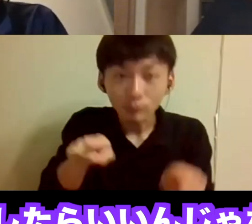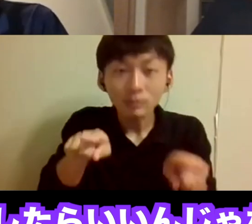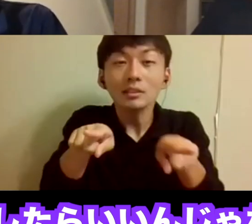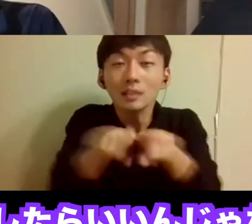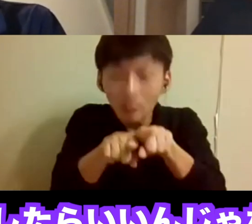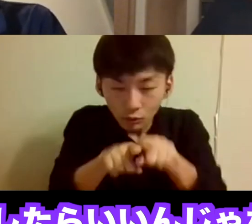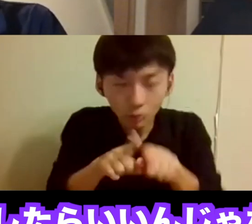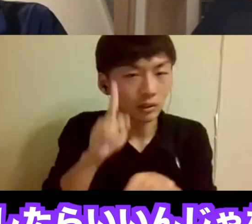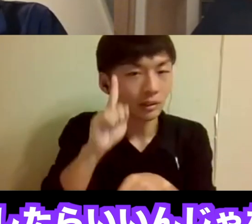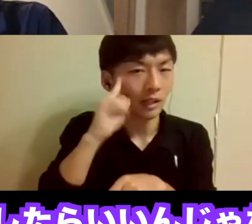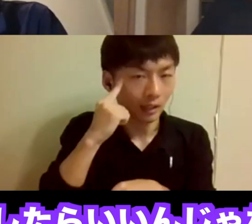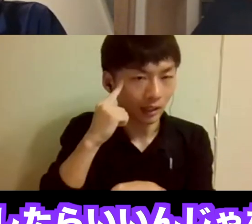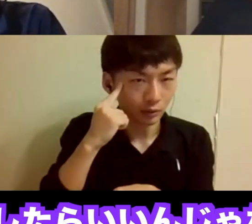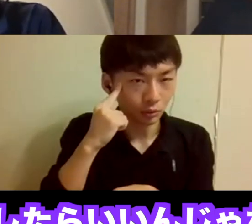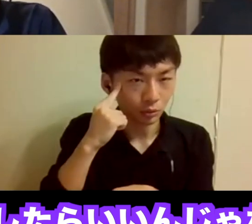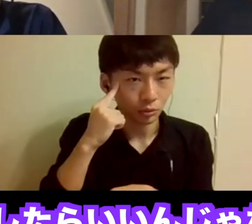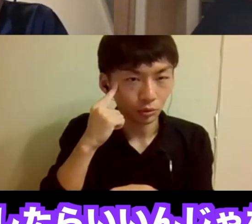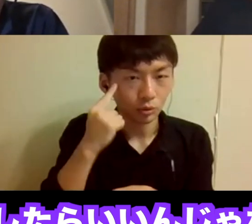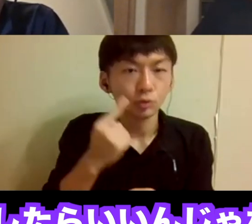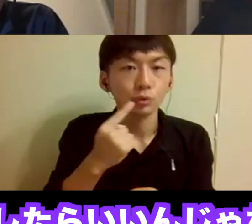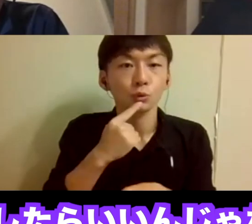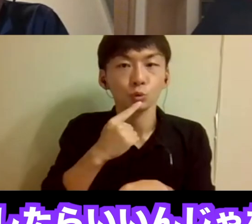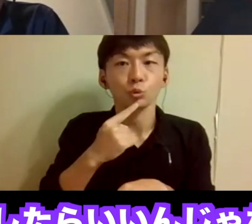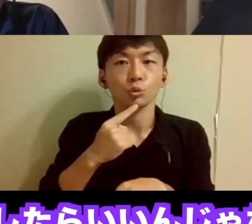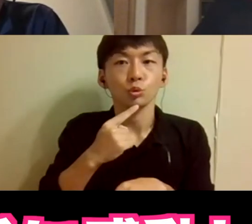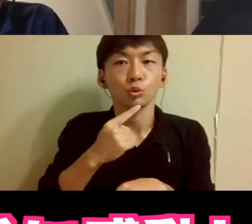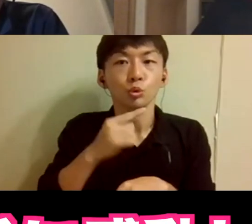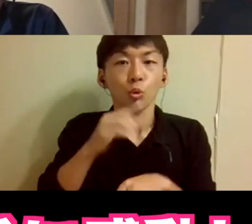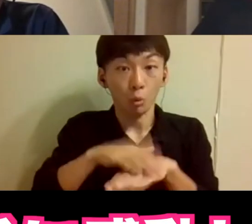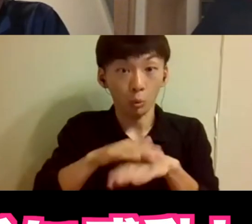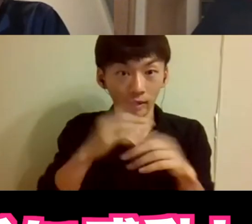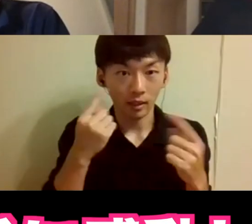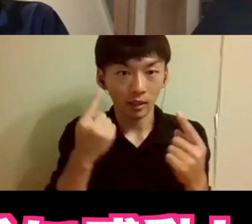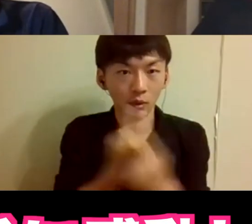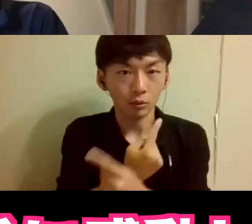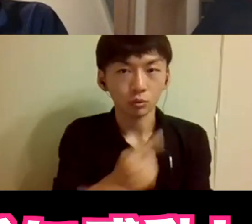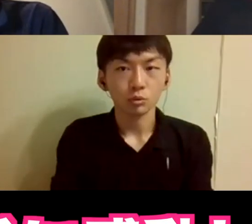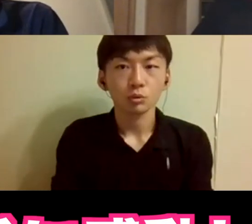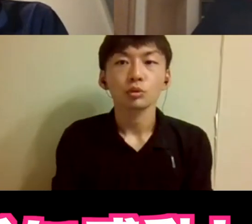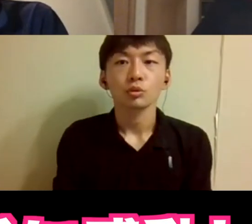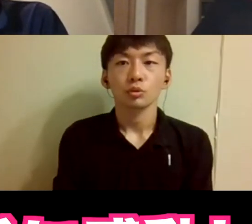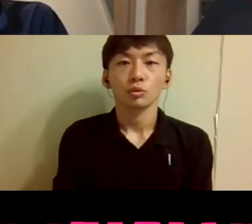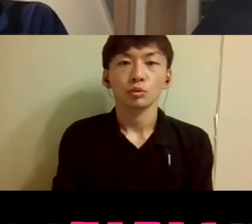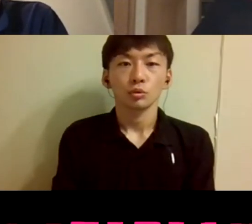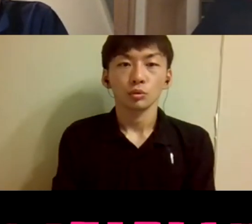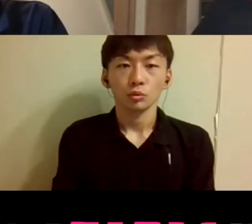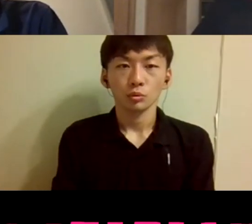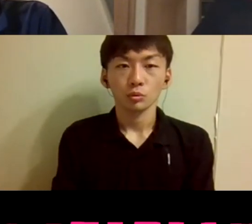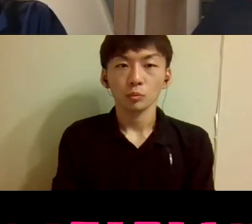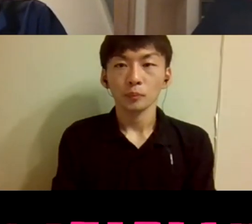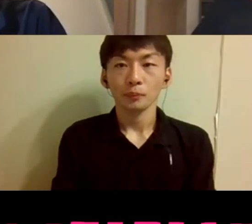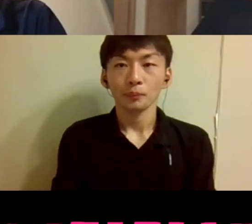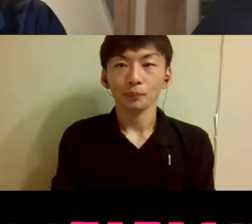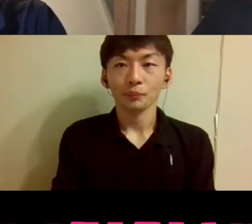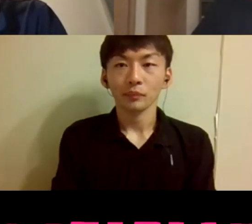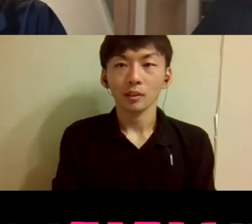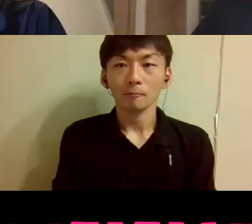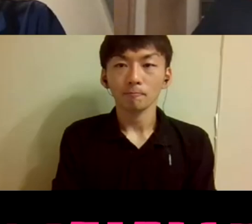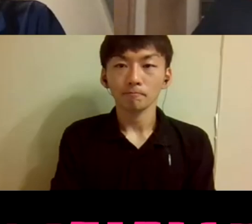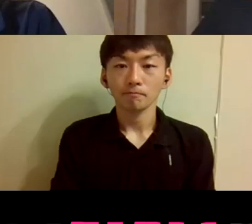ありがとうございますちょっと環境しますa 回転環境しますけれどもいこういうトークが魅力的